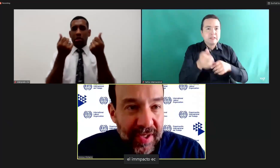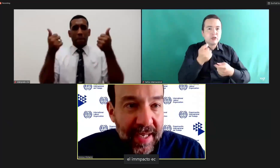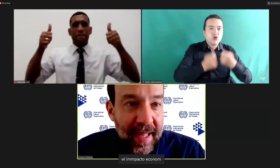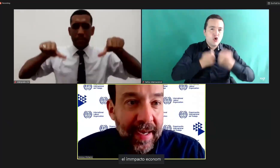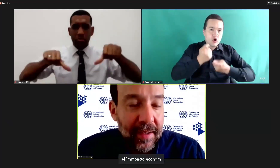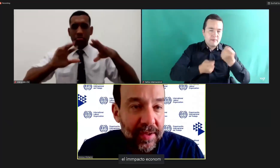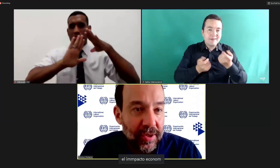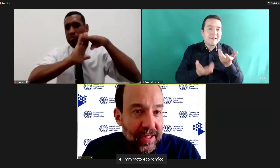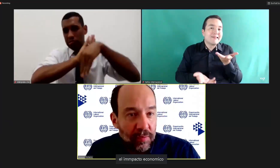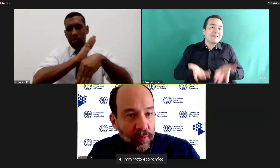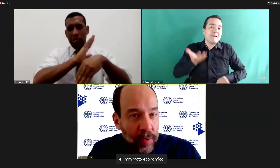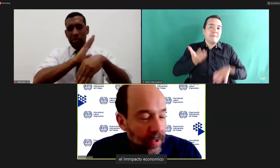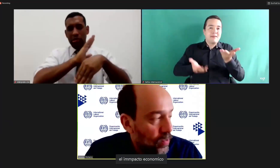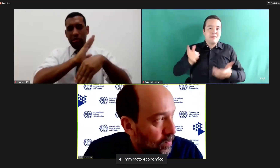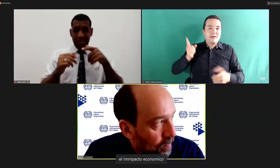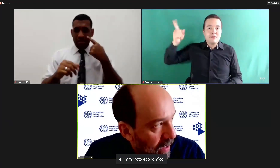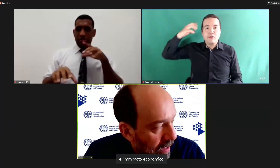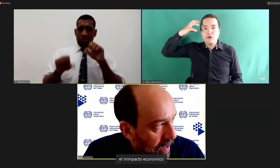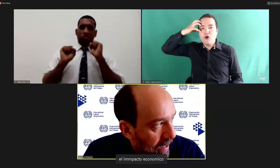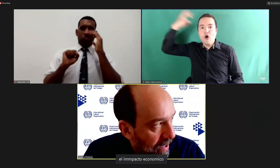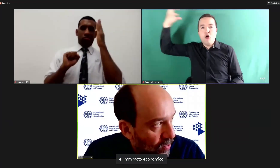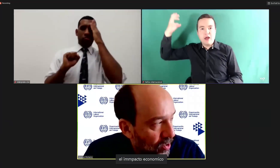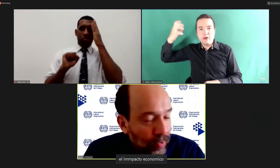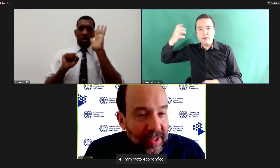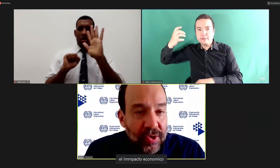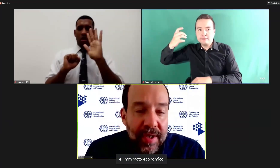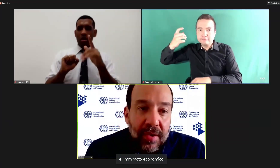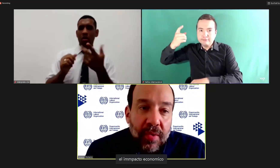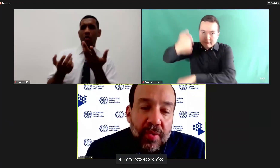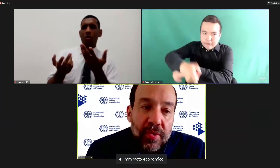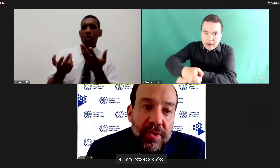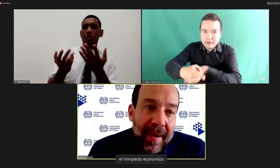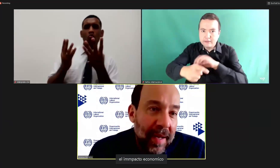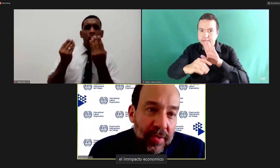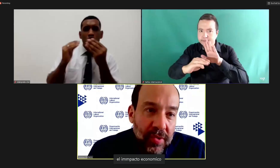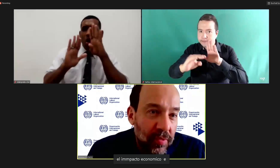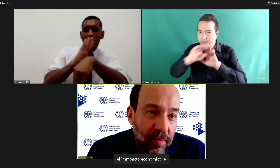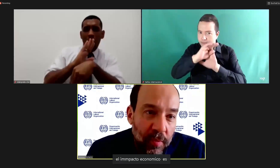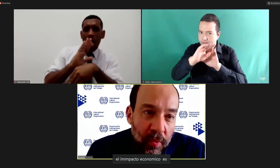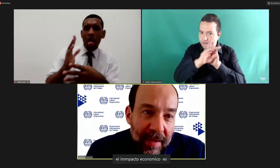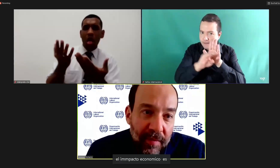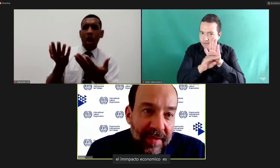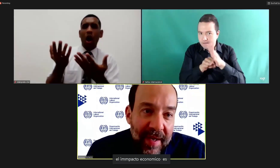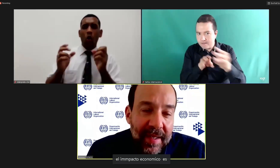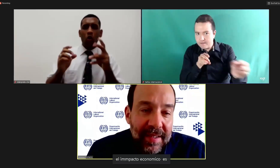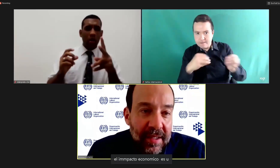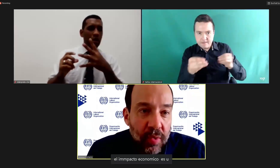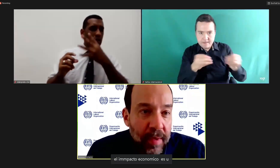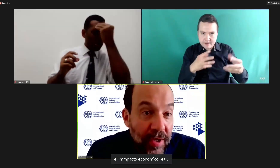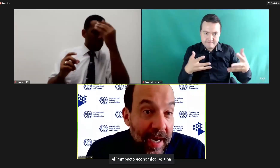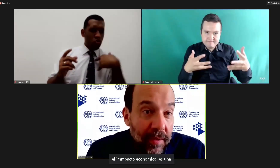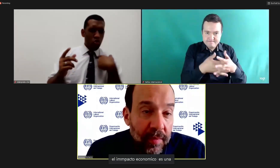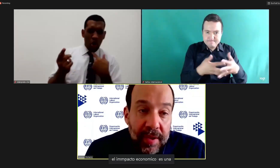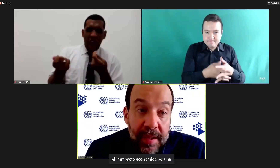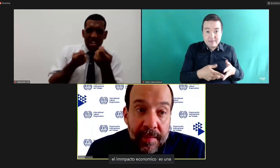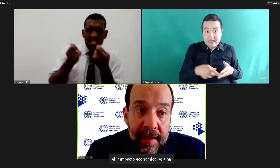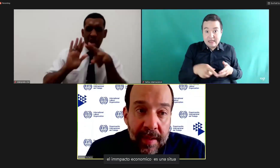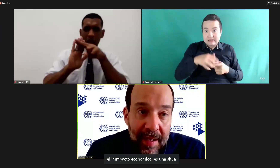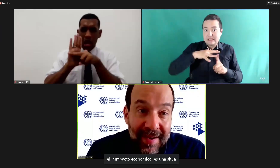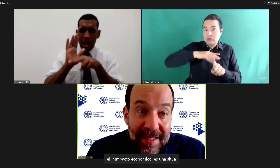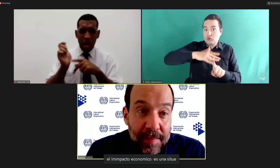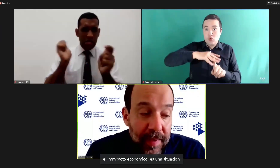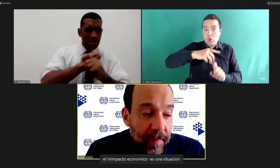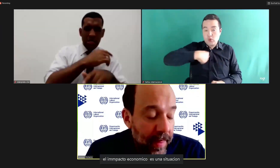la situación sanitaria, ¿no? Entonces es una situación en que todos trabajamos con un nivel de incertidumbre muy alto,